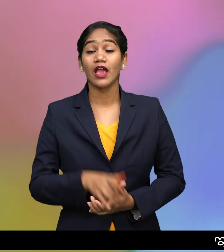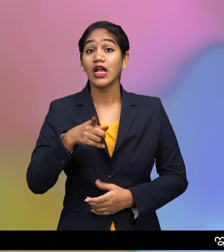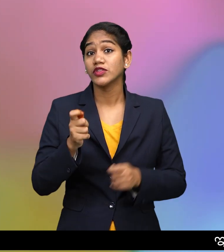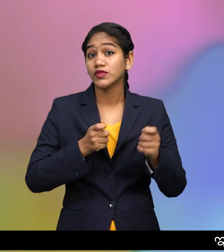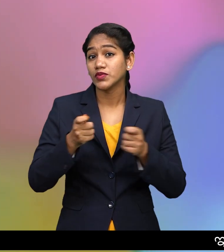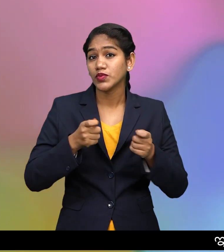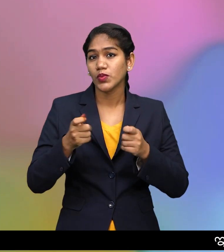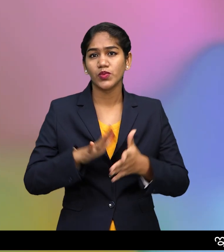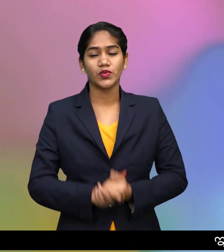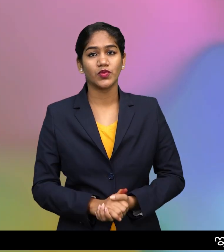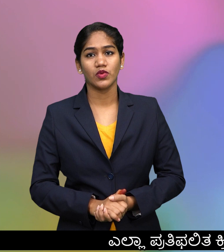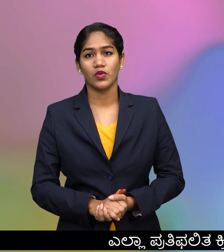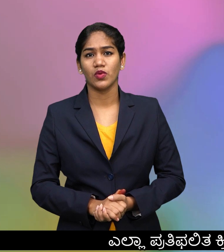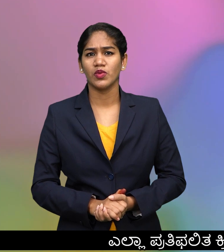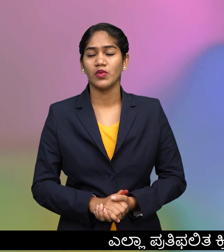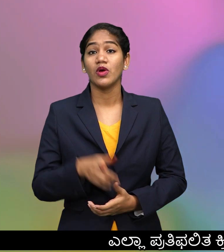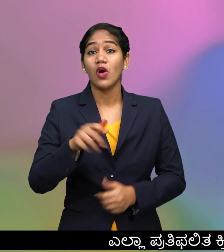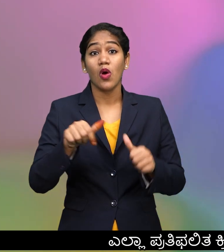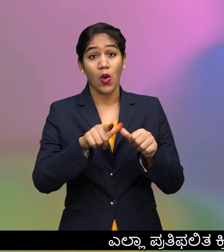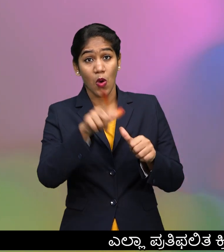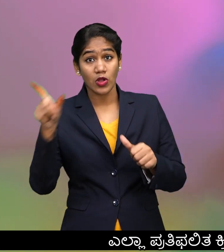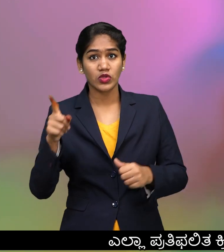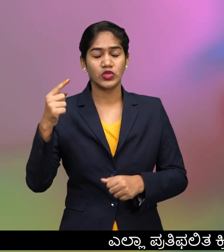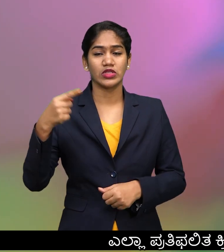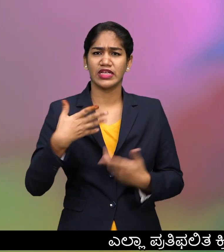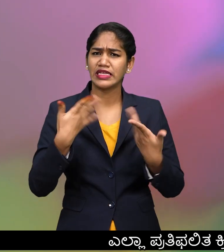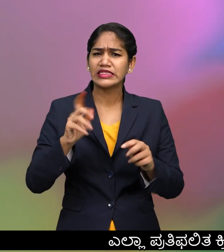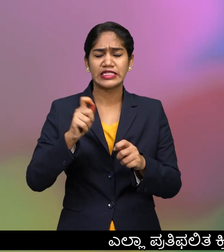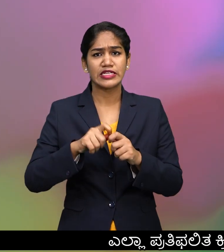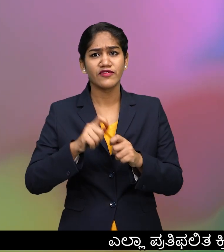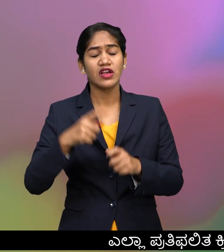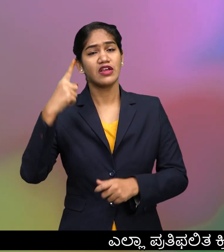ದೇಹದ ಎಲ್ಲ ಪ್ರತಿಫಲಿತ ಕ್ರಿಯೆಗಳನ್ನು ನಿಯಂತ್ರಿಸುತ್ತದೆ.